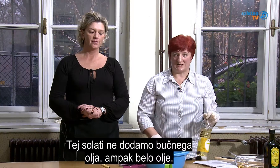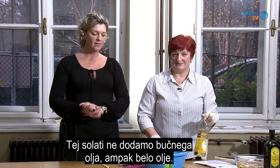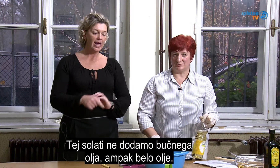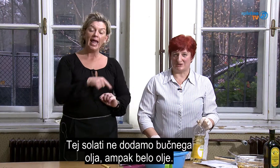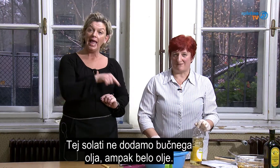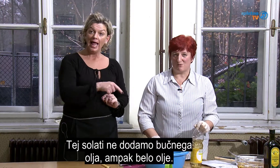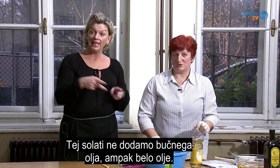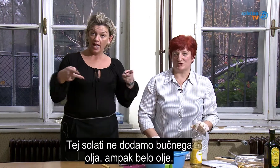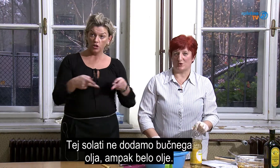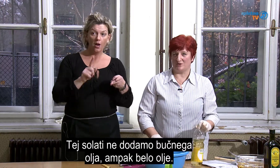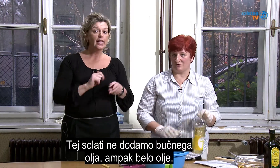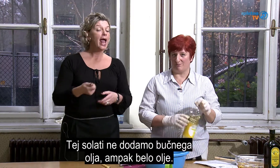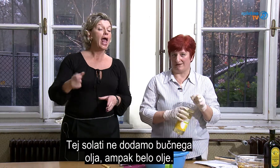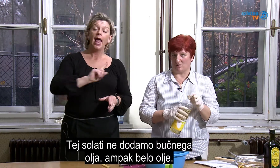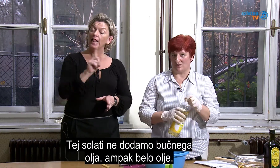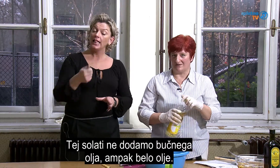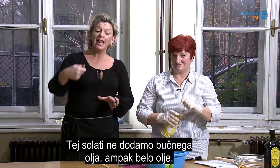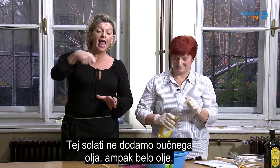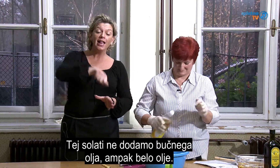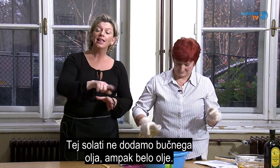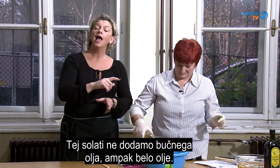ne dodavamo bučno olje, no belo olje.